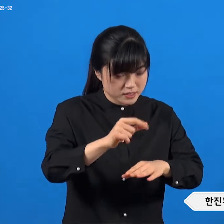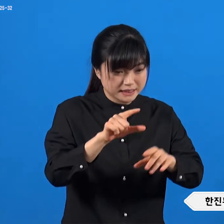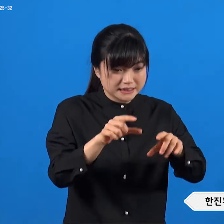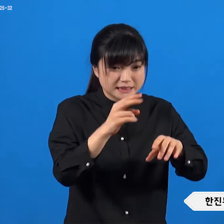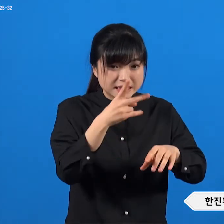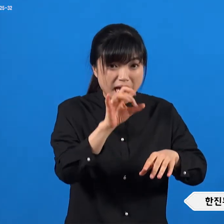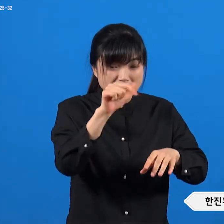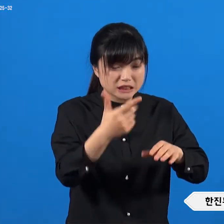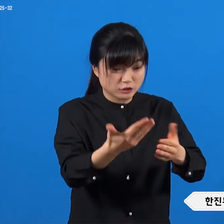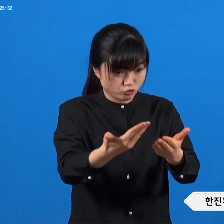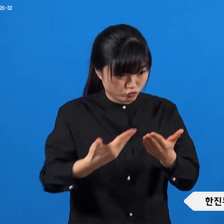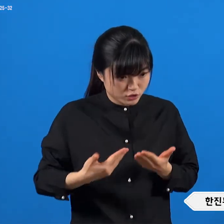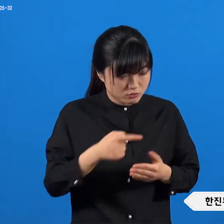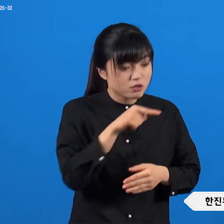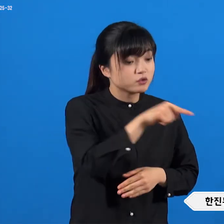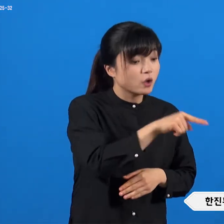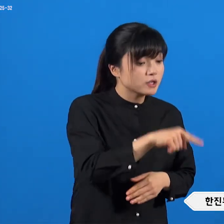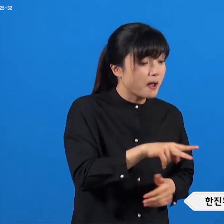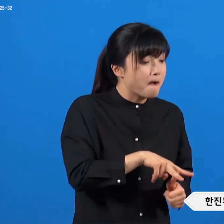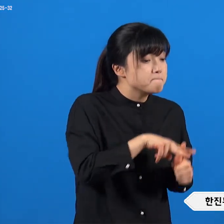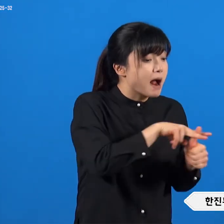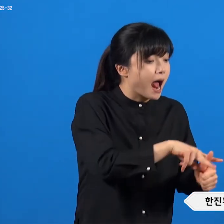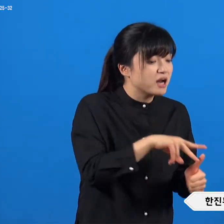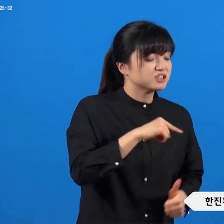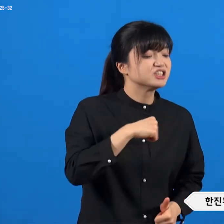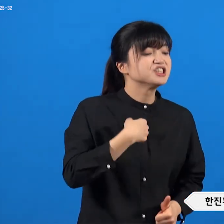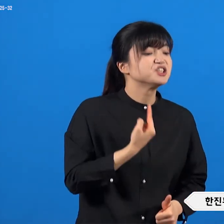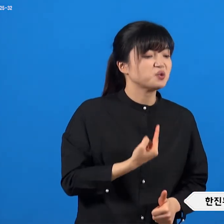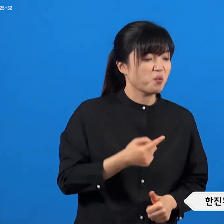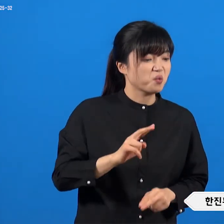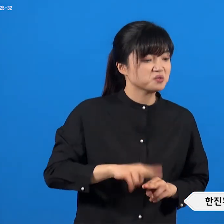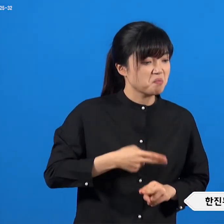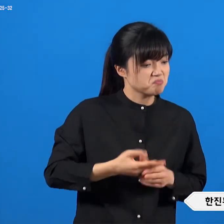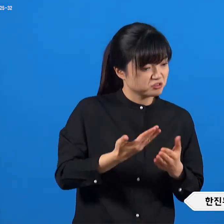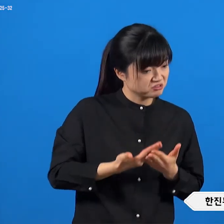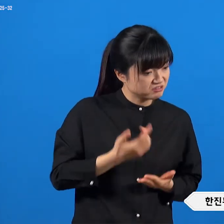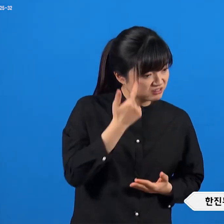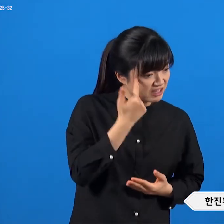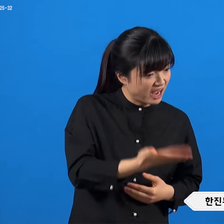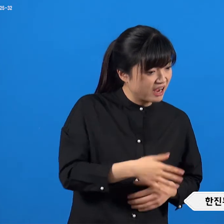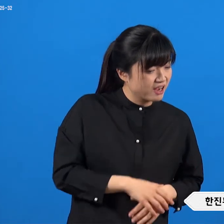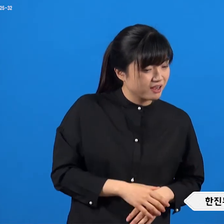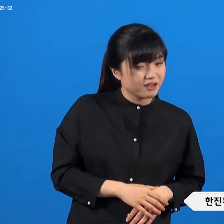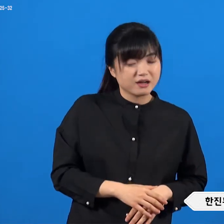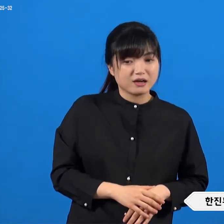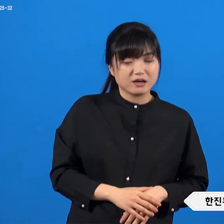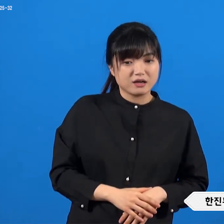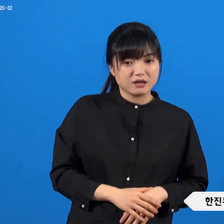당근을 나에게 주었지만은 너는 말을 너 자신에게 주었지 않느냐.